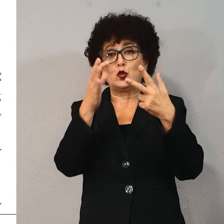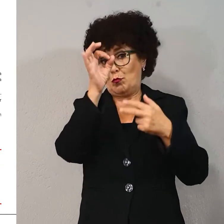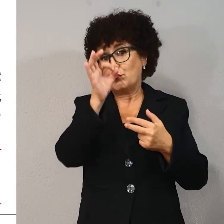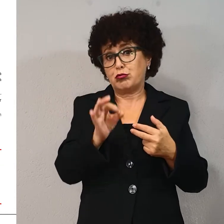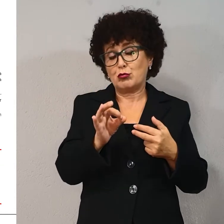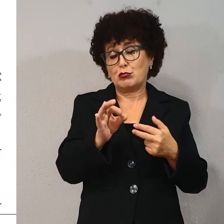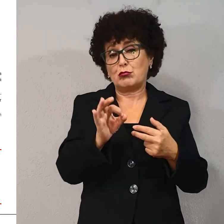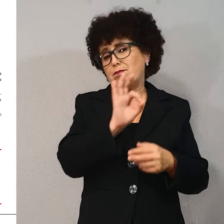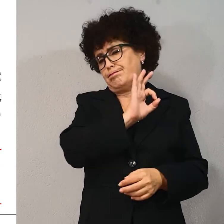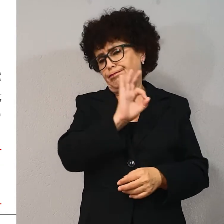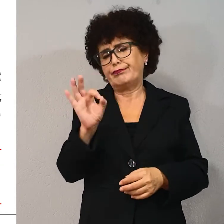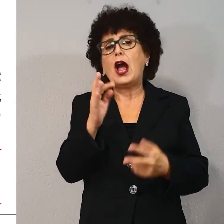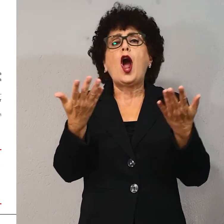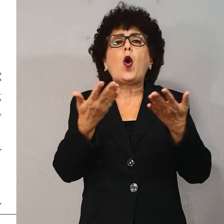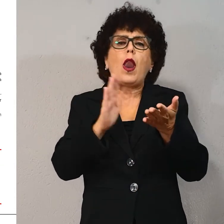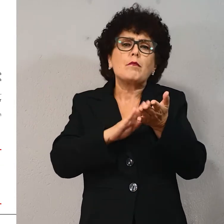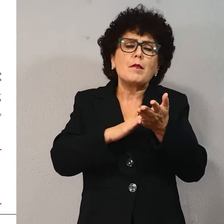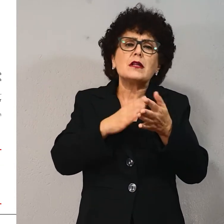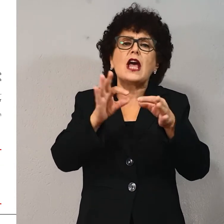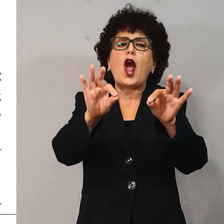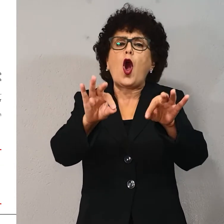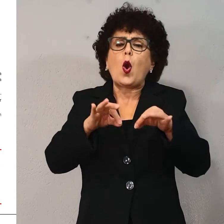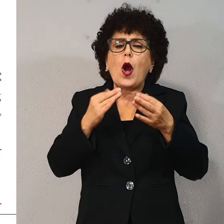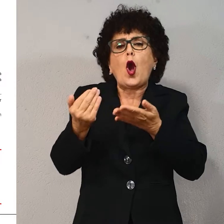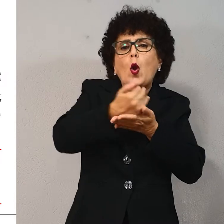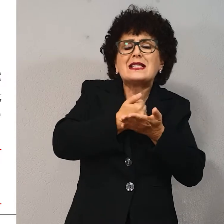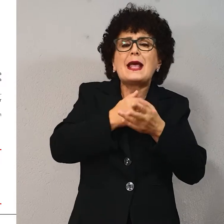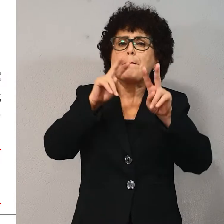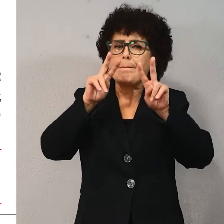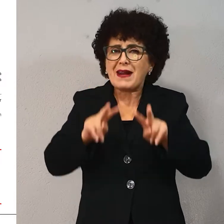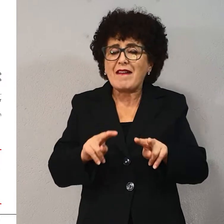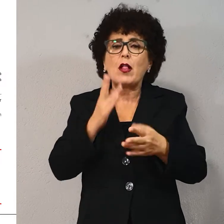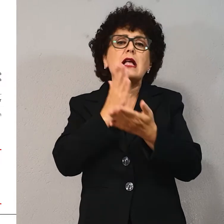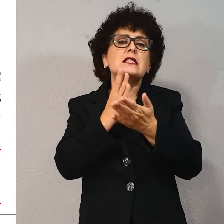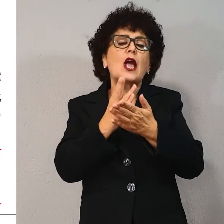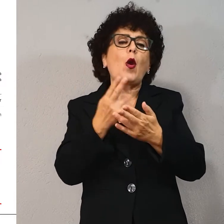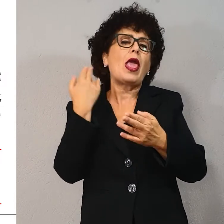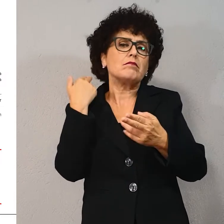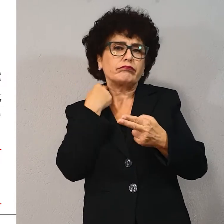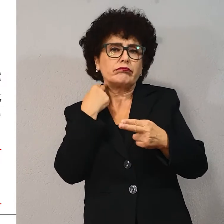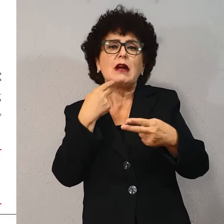98% ефикасен кога се користи правилно и при секој сексуален контакт.